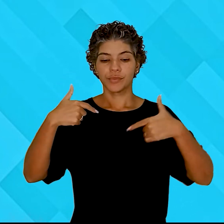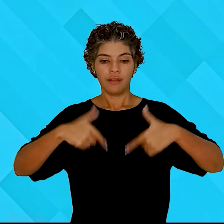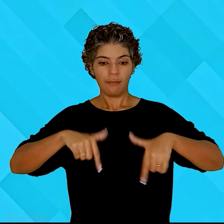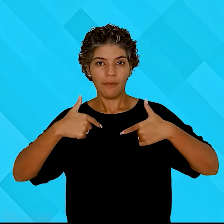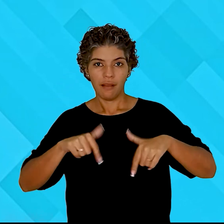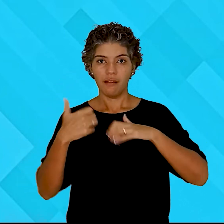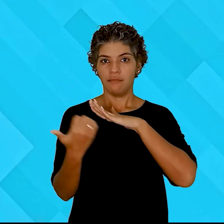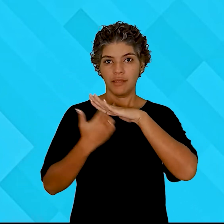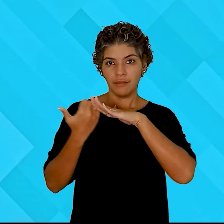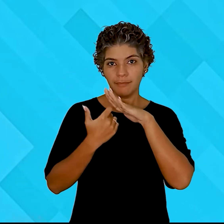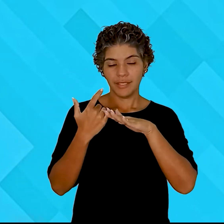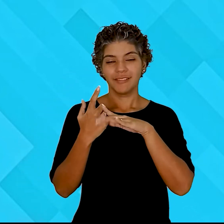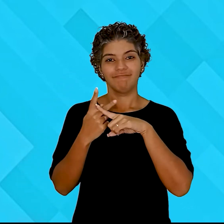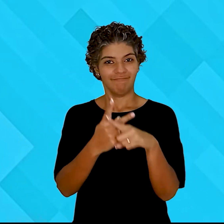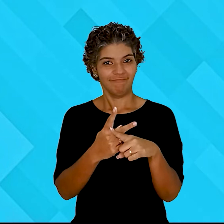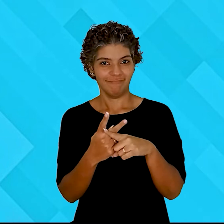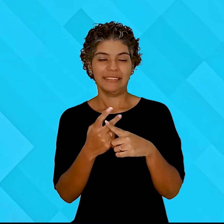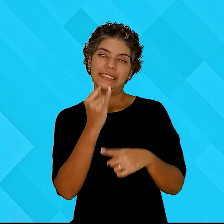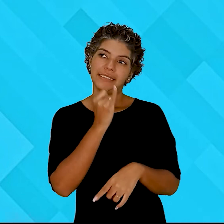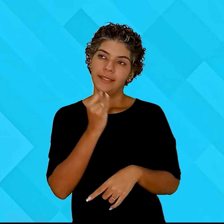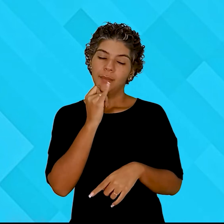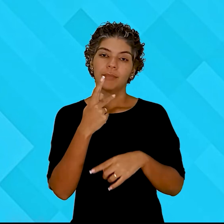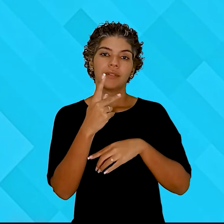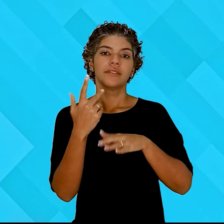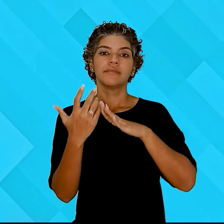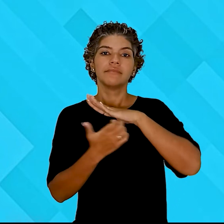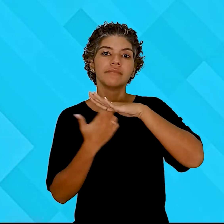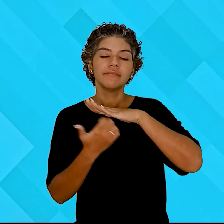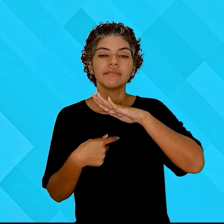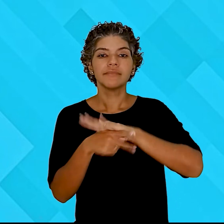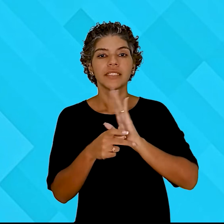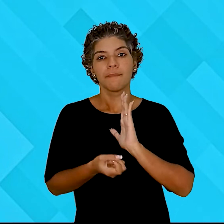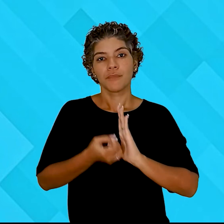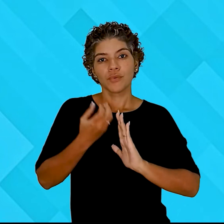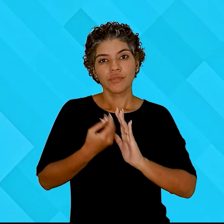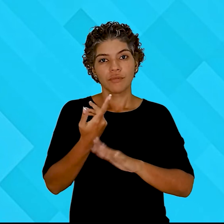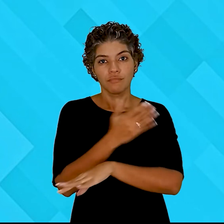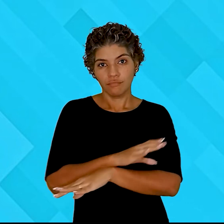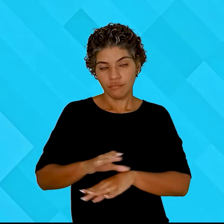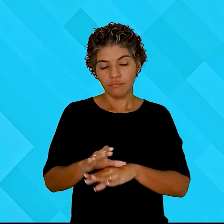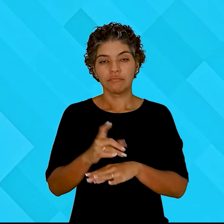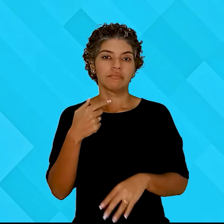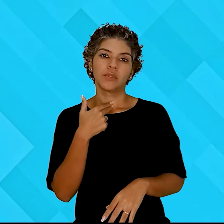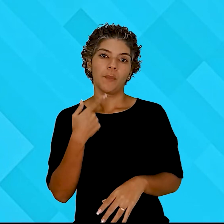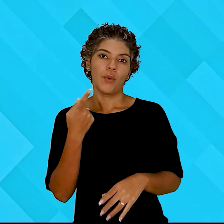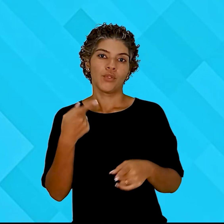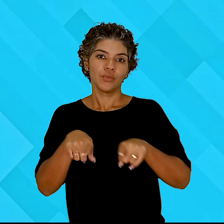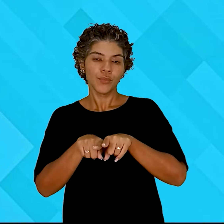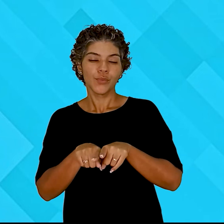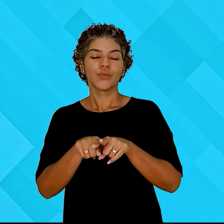de empresa que você procura, se for uma empresa, por exemplo, de produção de produtos. Você não pode ser sócio, dono ou